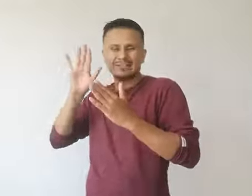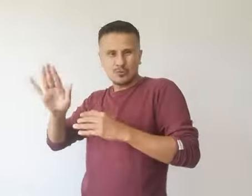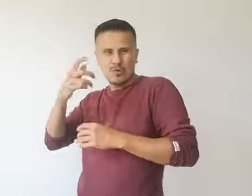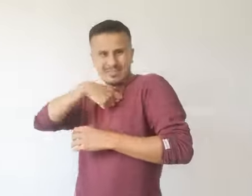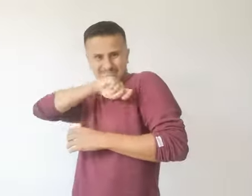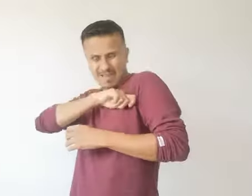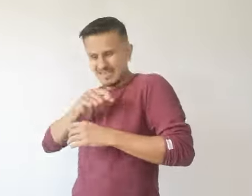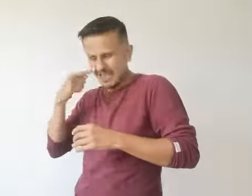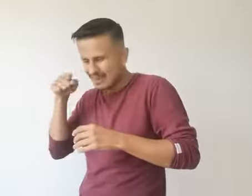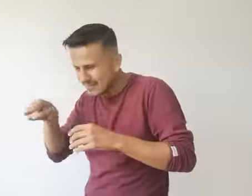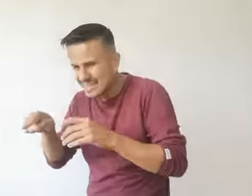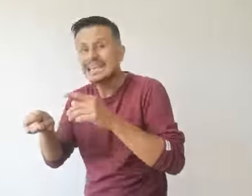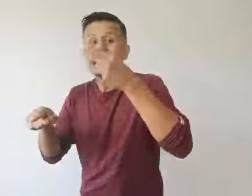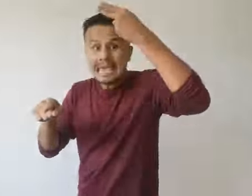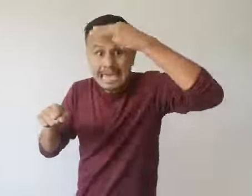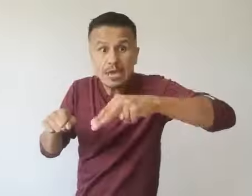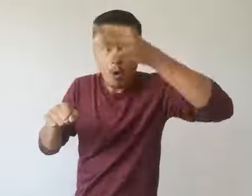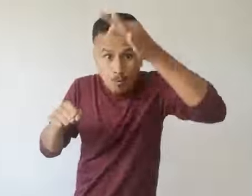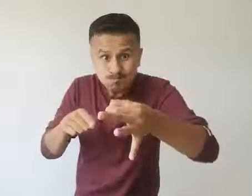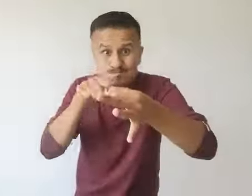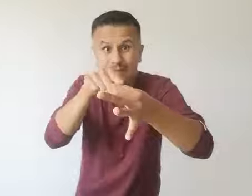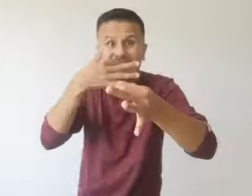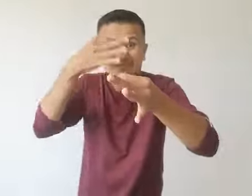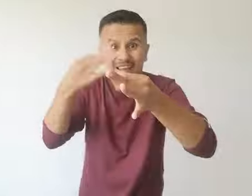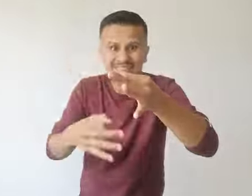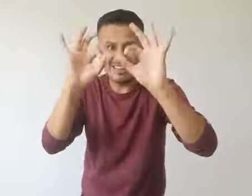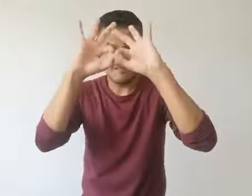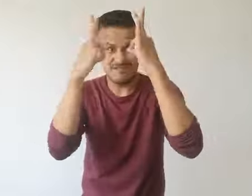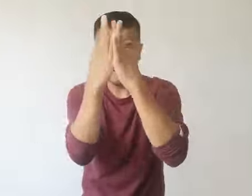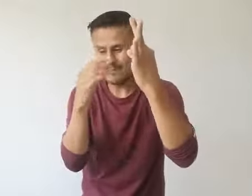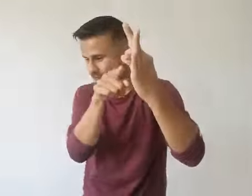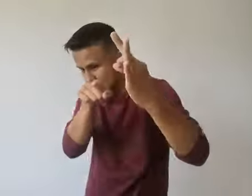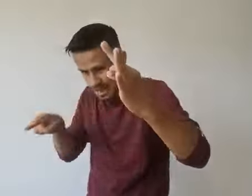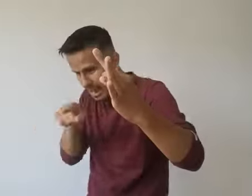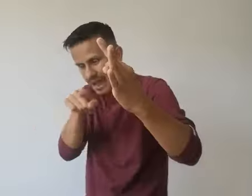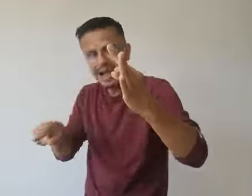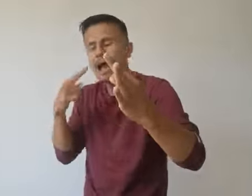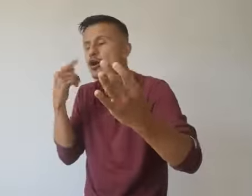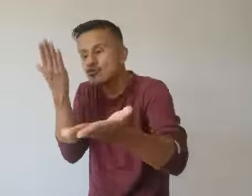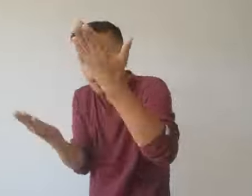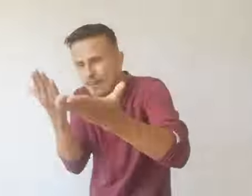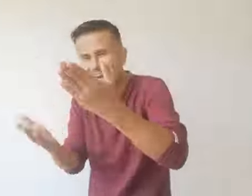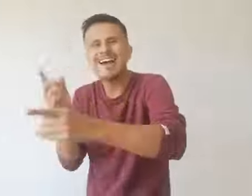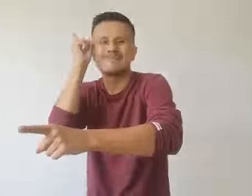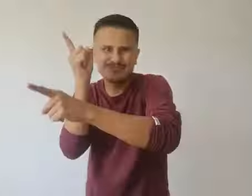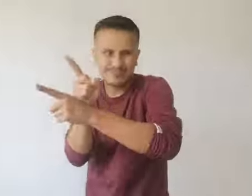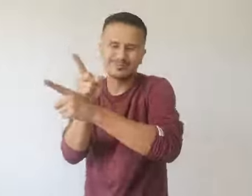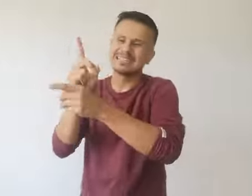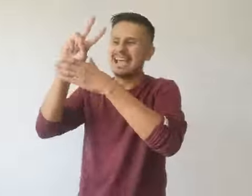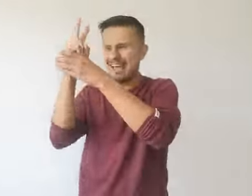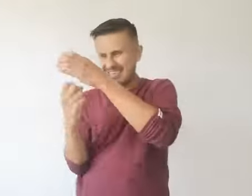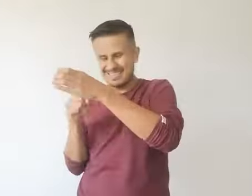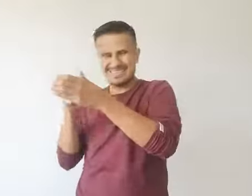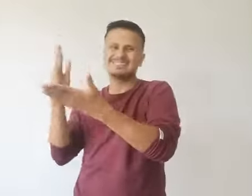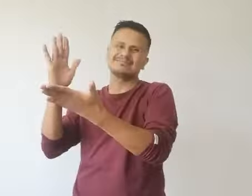su hijo, sobre los que no se tienen dudas. Pero, ¿cómo sabías? Porque el ADN es quien lleva la información genética. Por lo tanto,